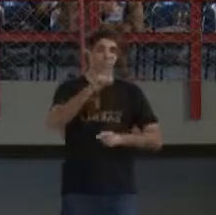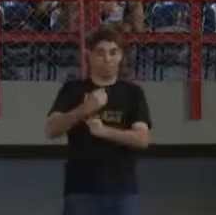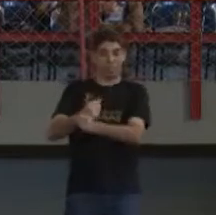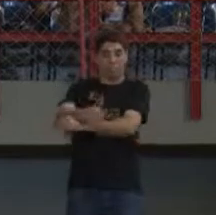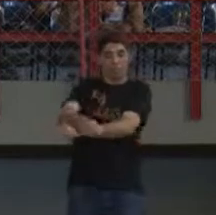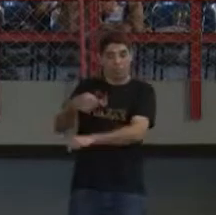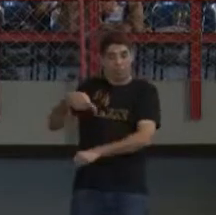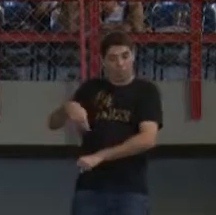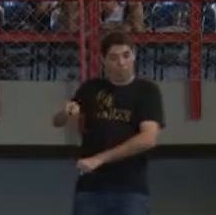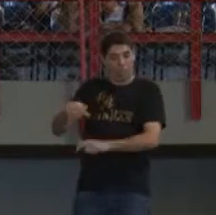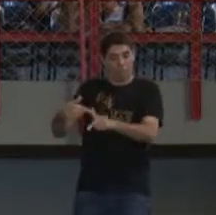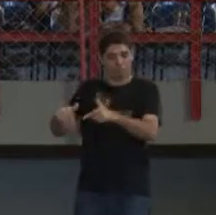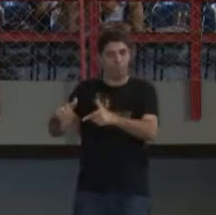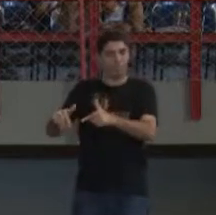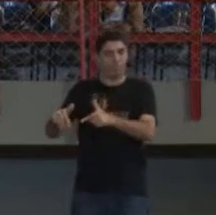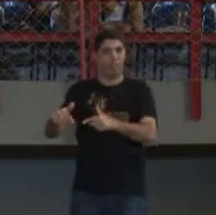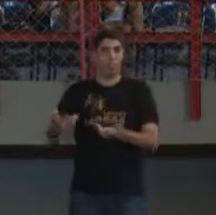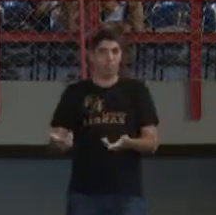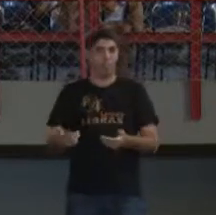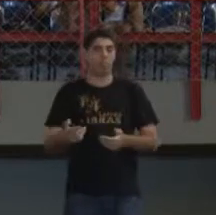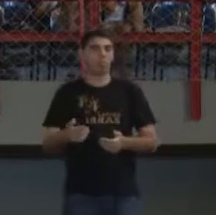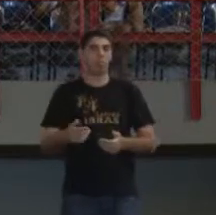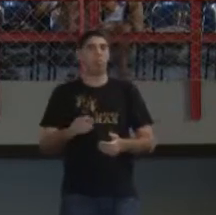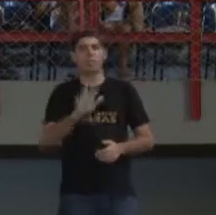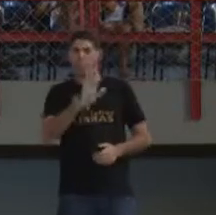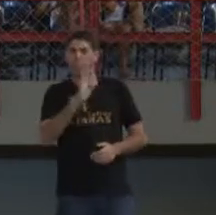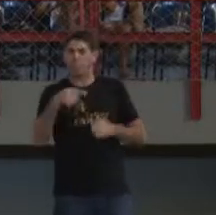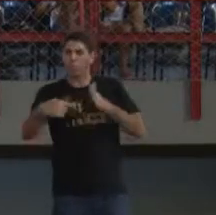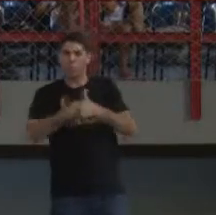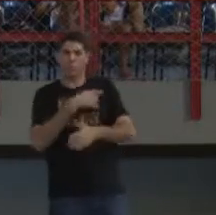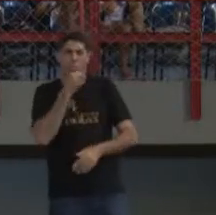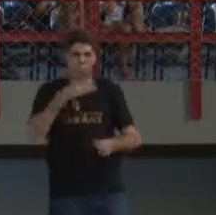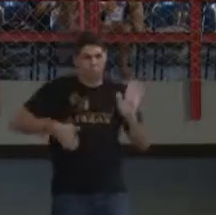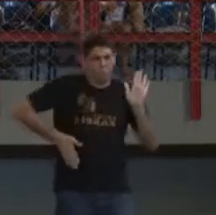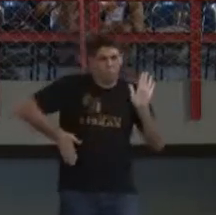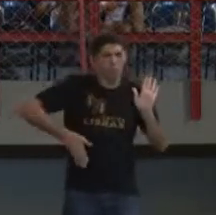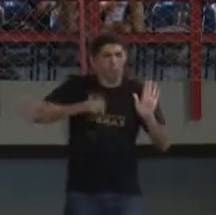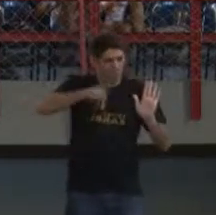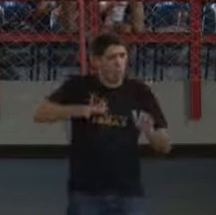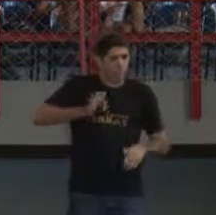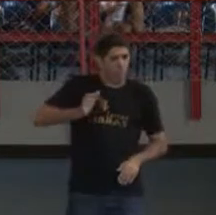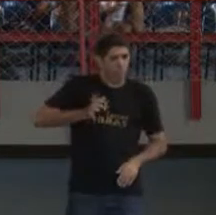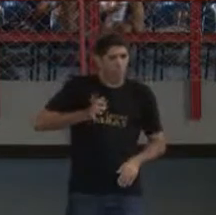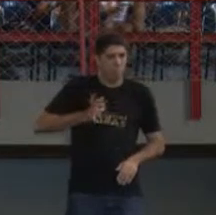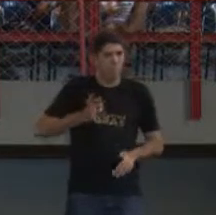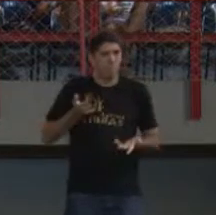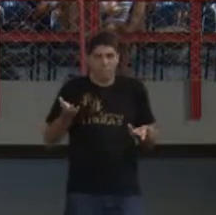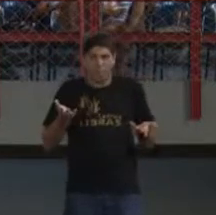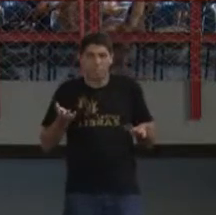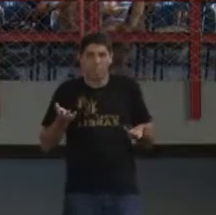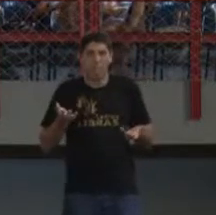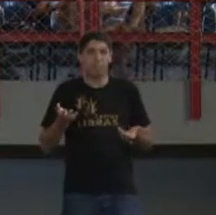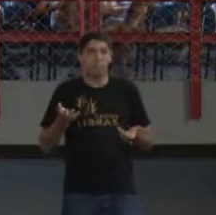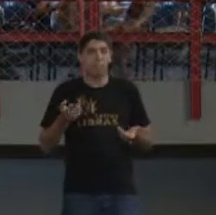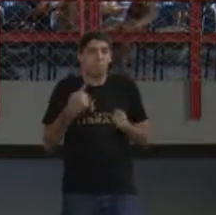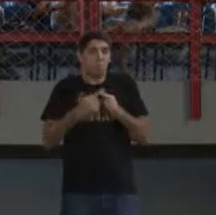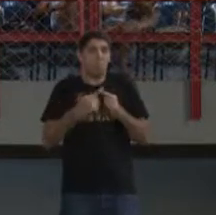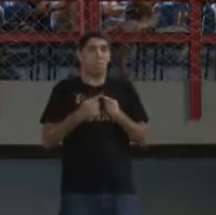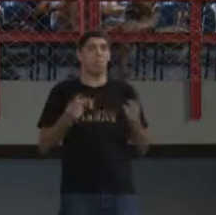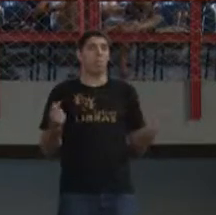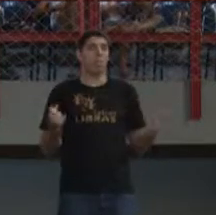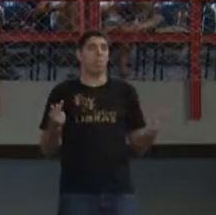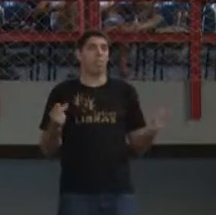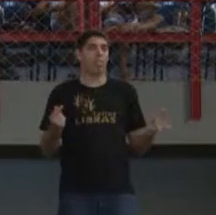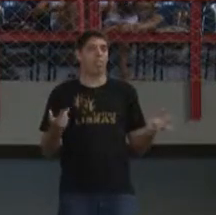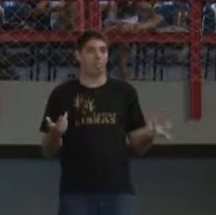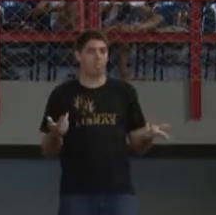por ele. Aí você vai dizer, quer dizer então, professor, que um vagabundo é rico? Ele faz nada. Só tem um detalhe: